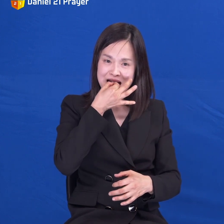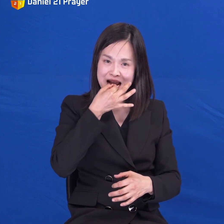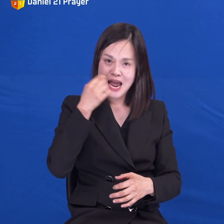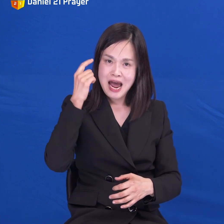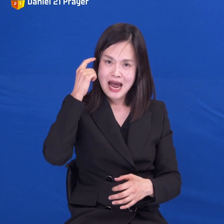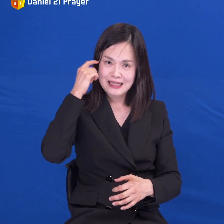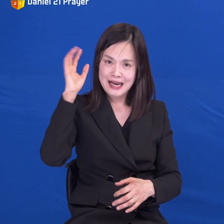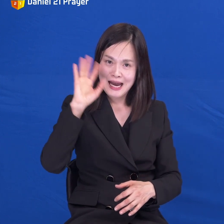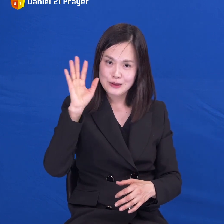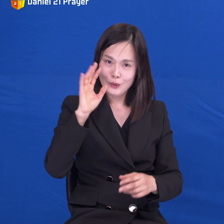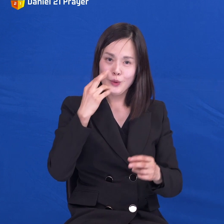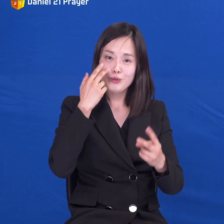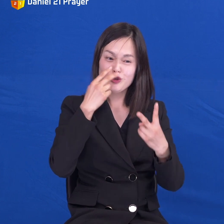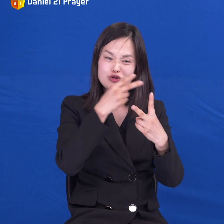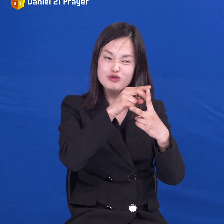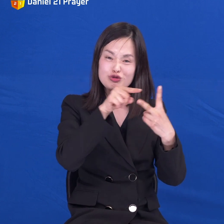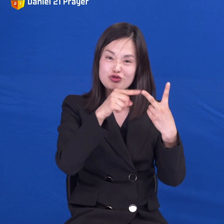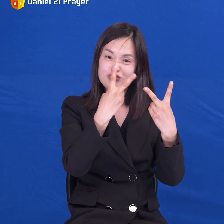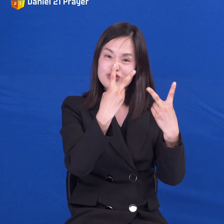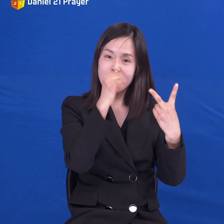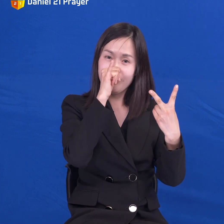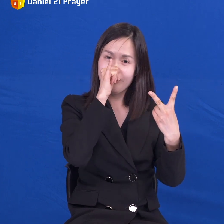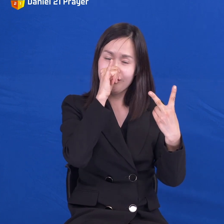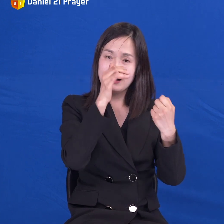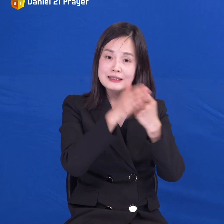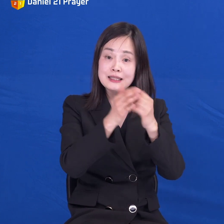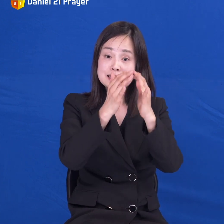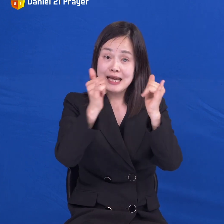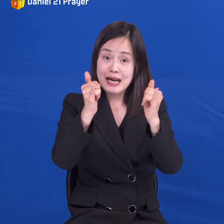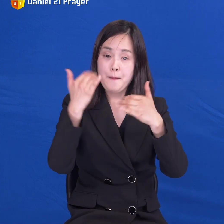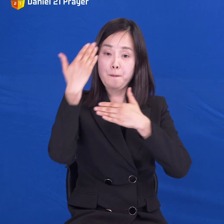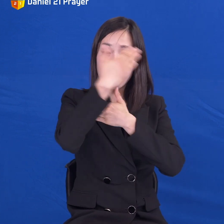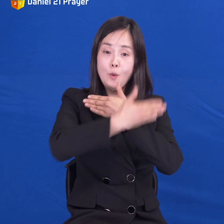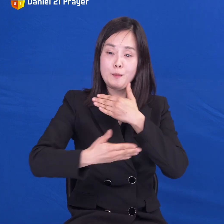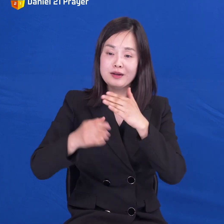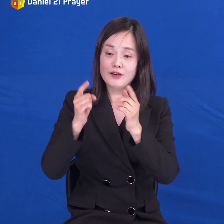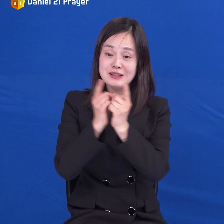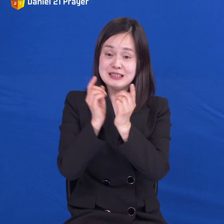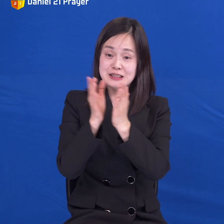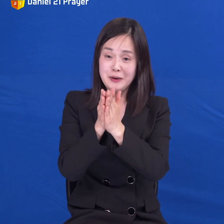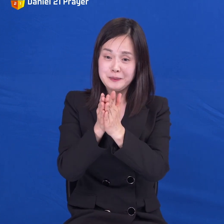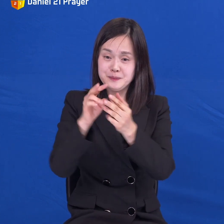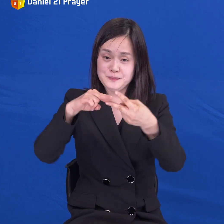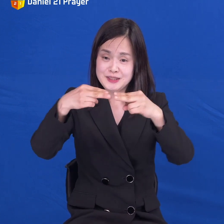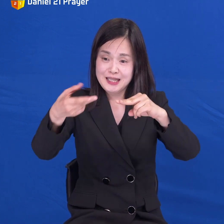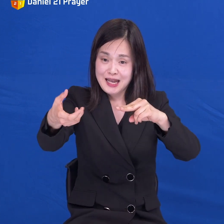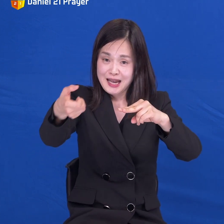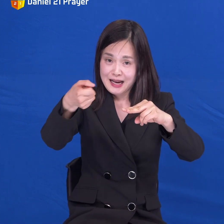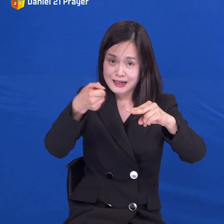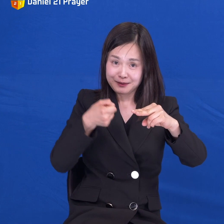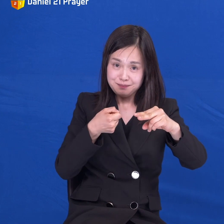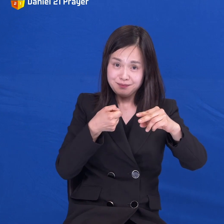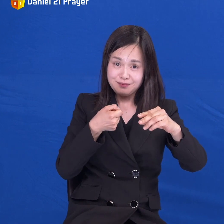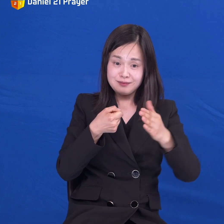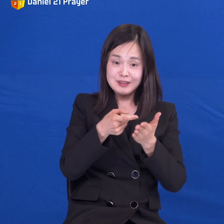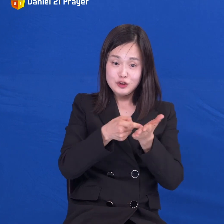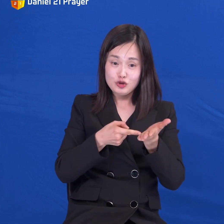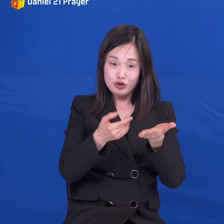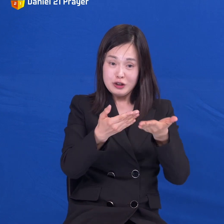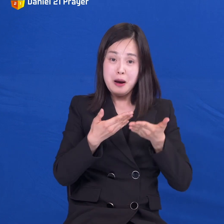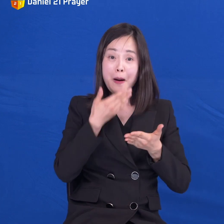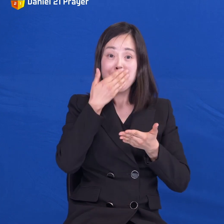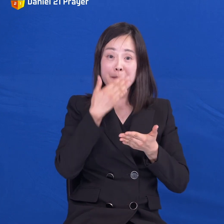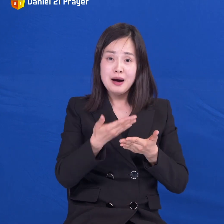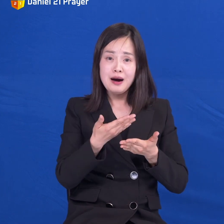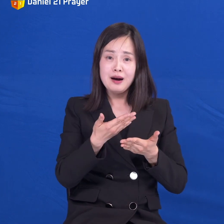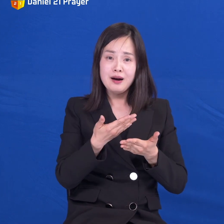겁니다. 뽑아왔다는 거예요. 아니, 왜 시체 얘기를 합니까? 잠잘 때 내 다리 내놓으라고 하면 잘라줄 수도